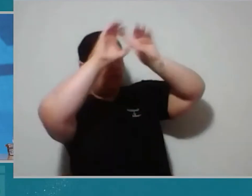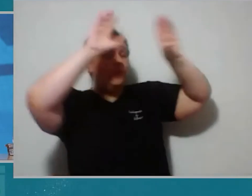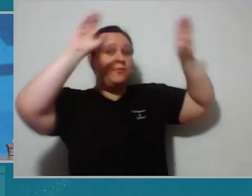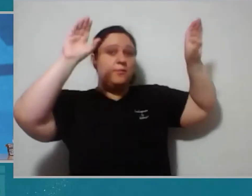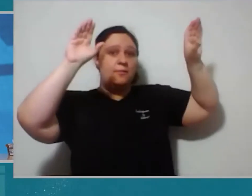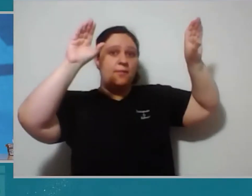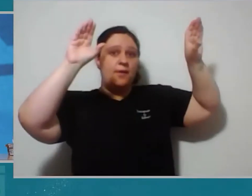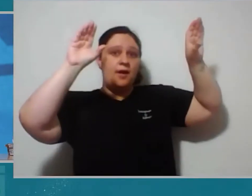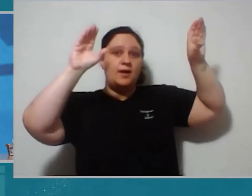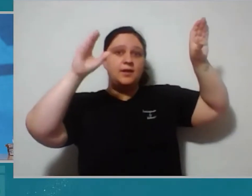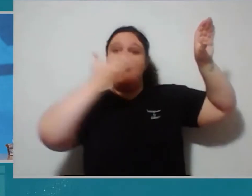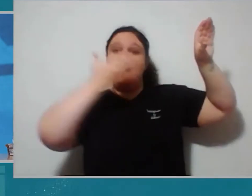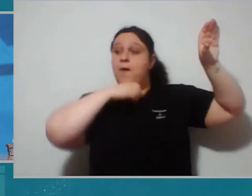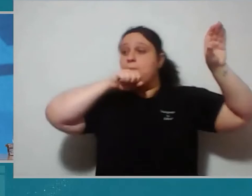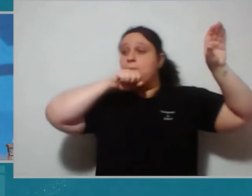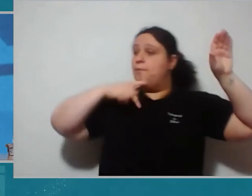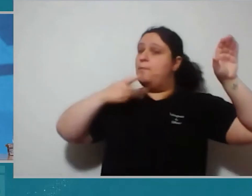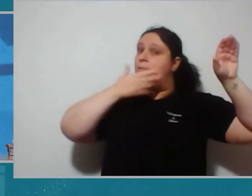Pai.